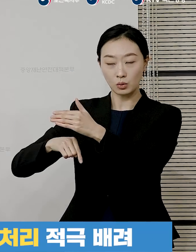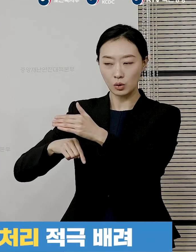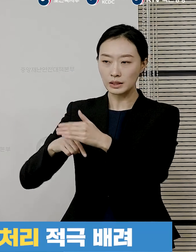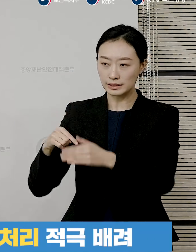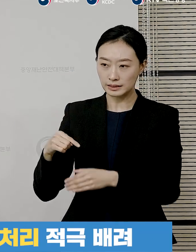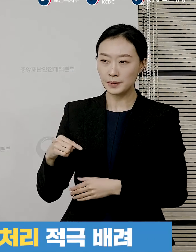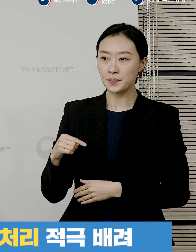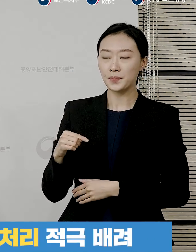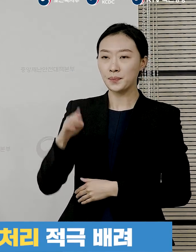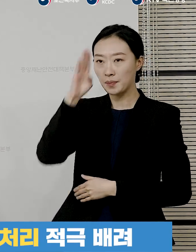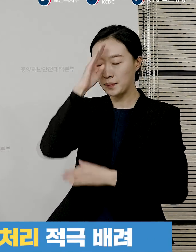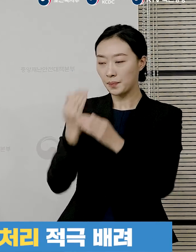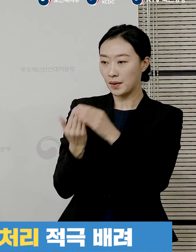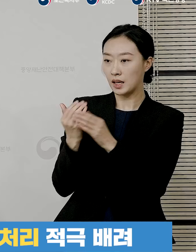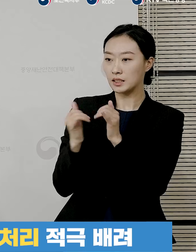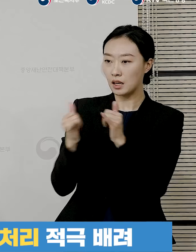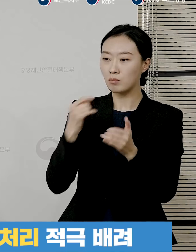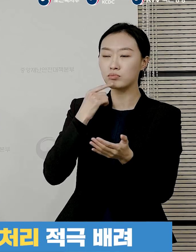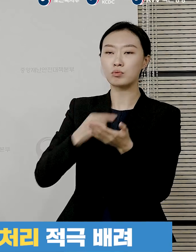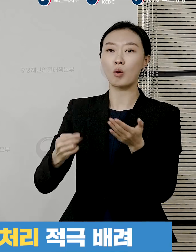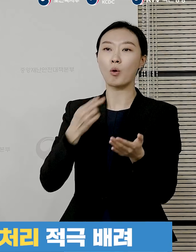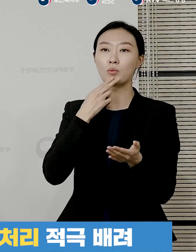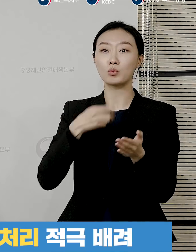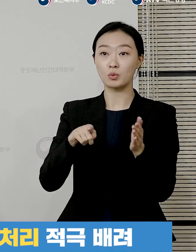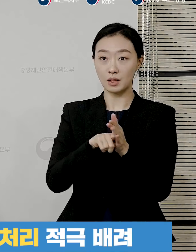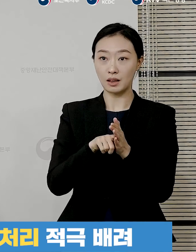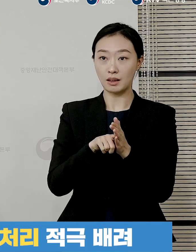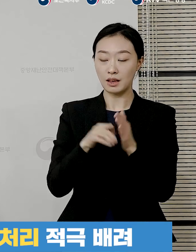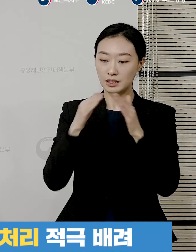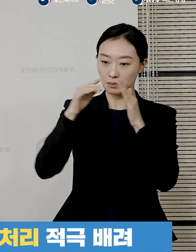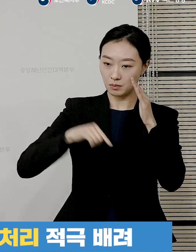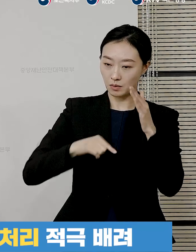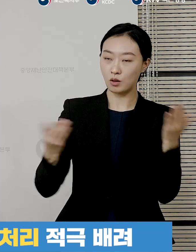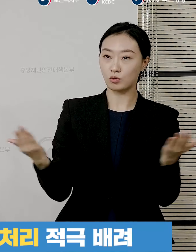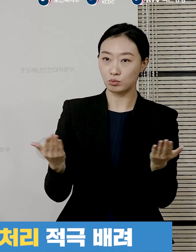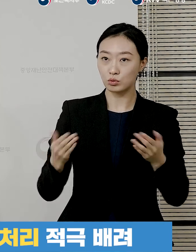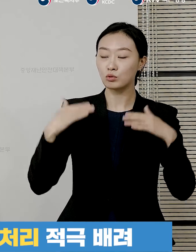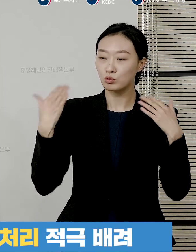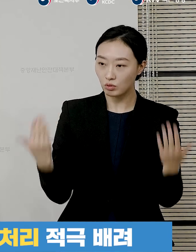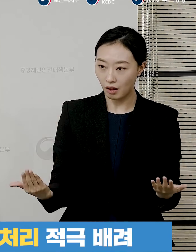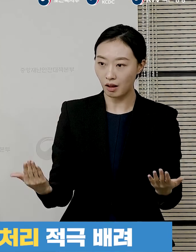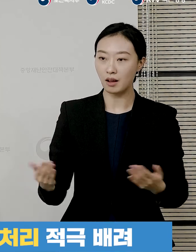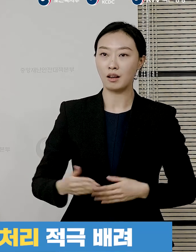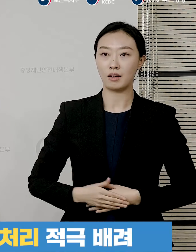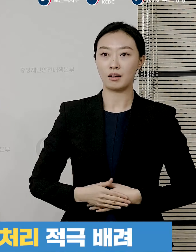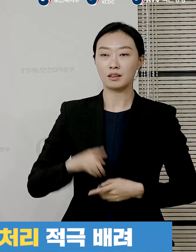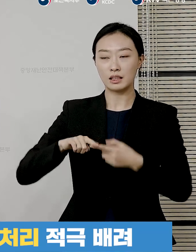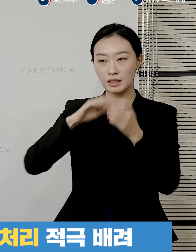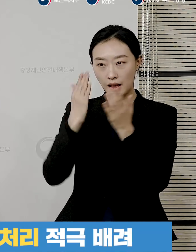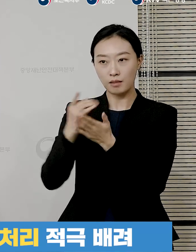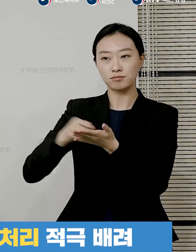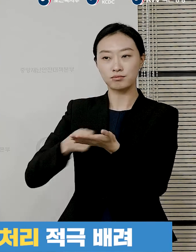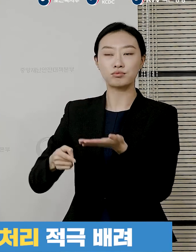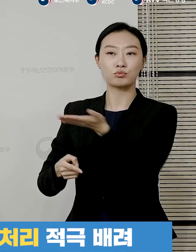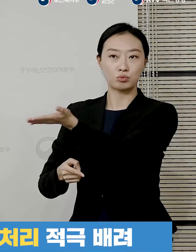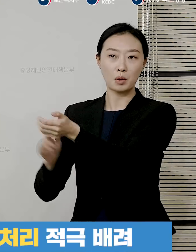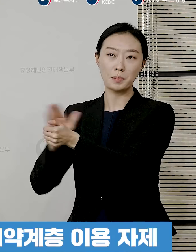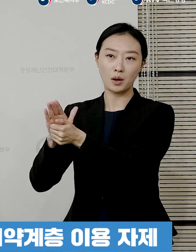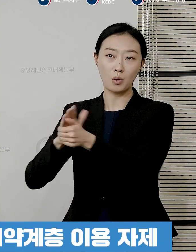유증상자들이 불이익을 받지 않도록 재택근무, 휴가, 출석 처리 등을 적극적으로 배려해야